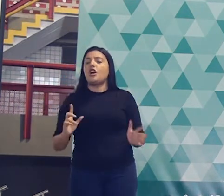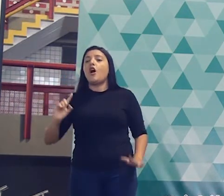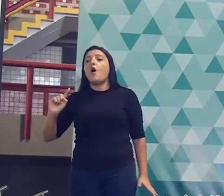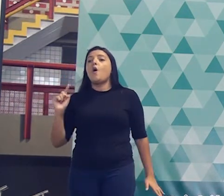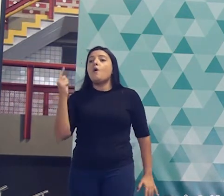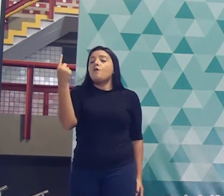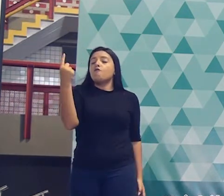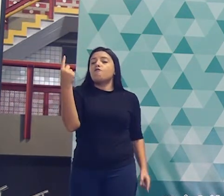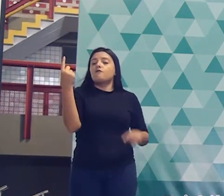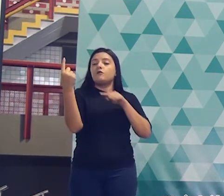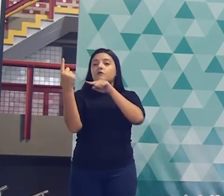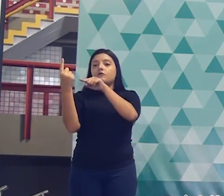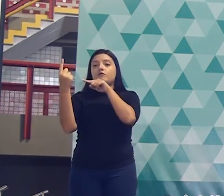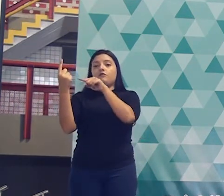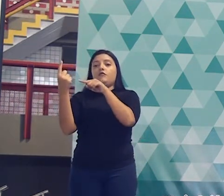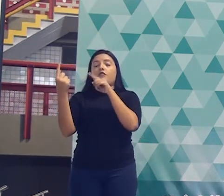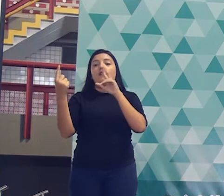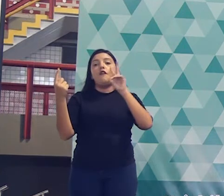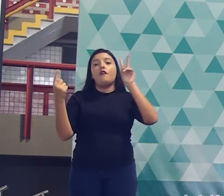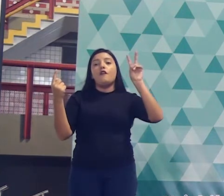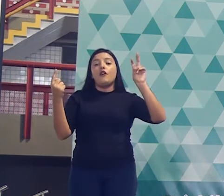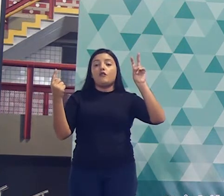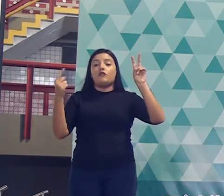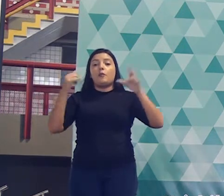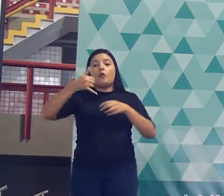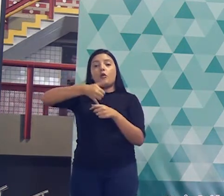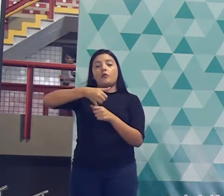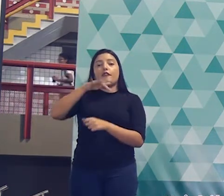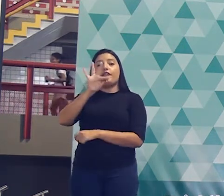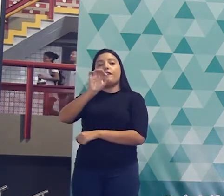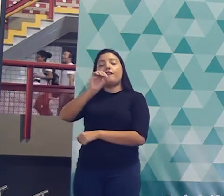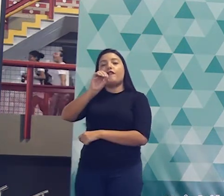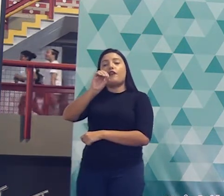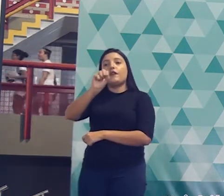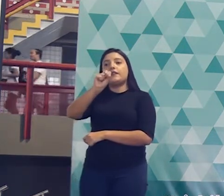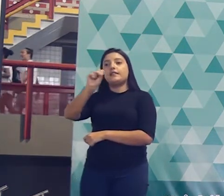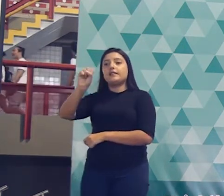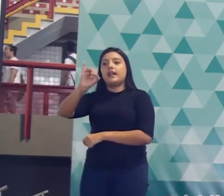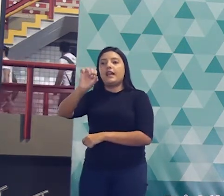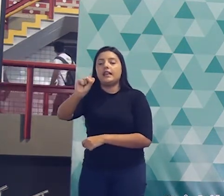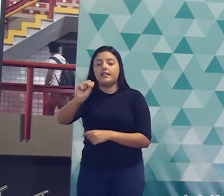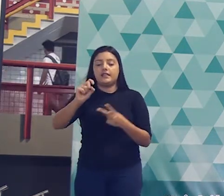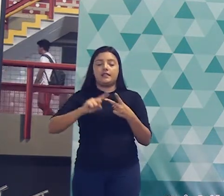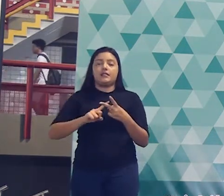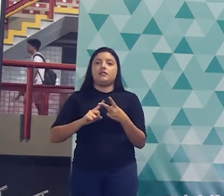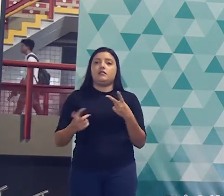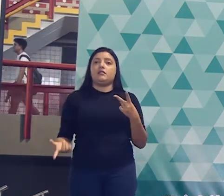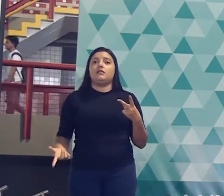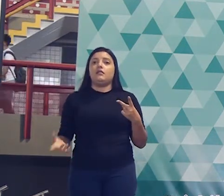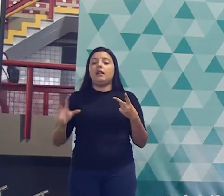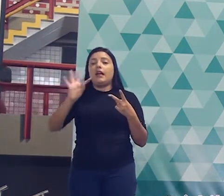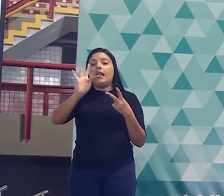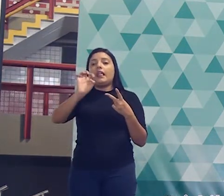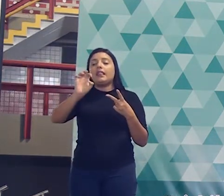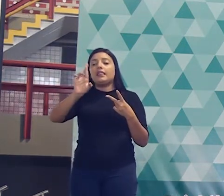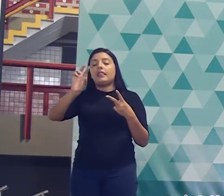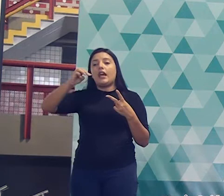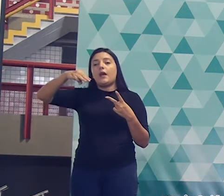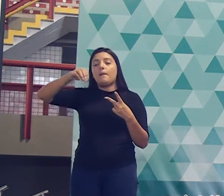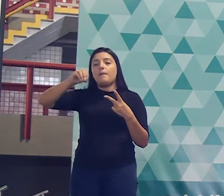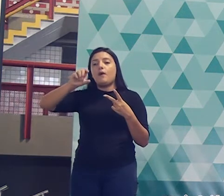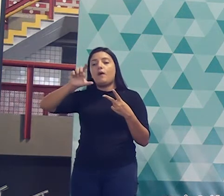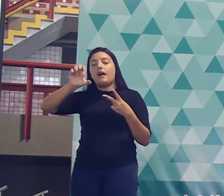de obtenção de energia, além dos combustíveis fósseis, além das termoelétricas, nós